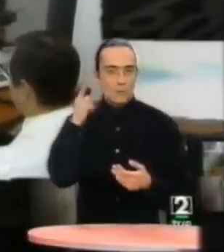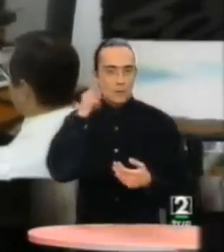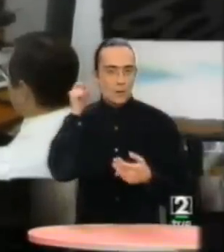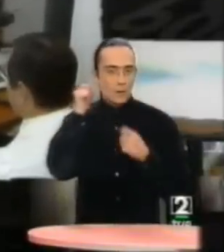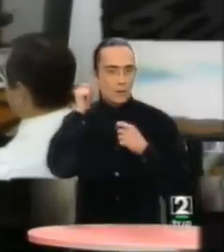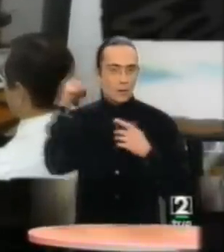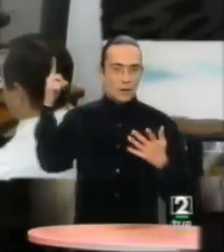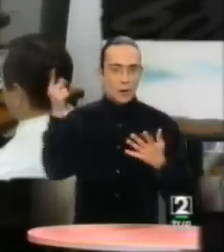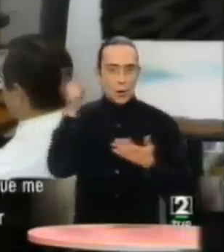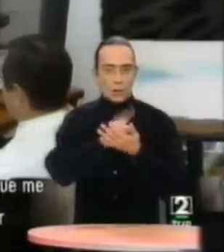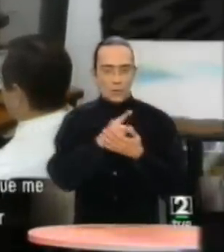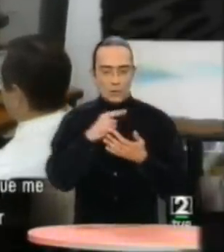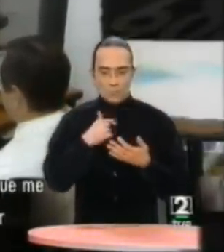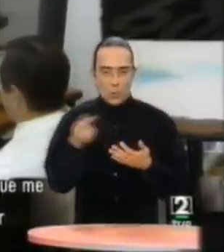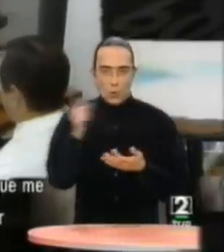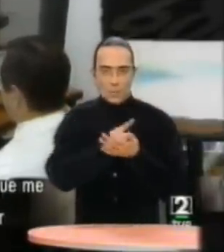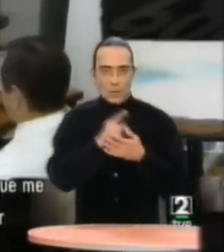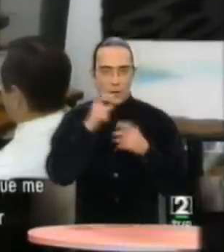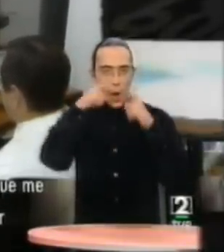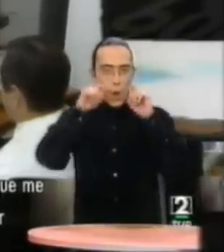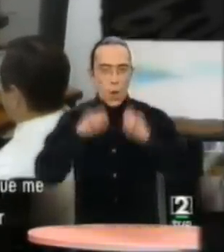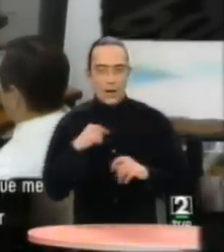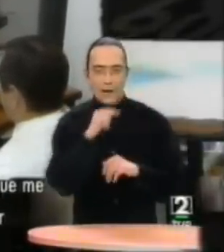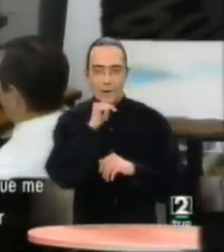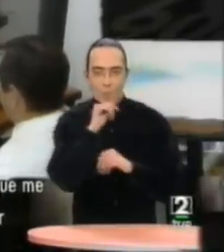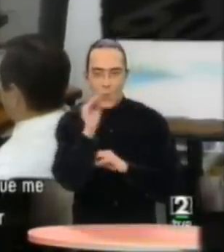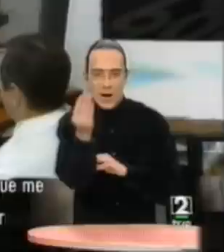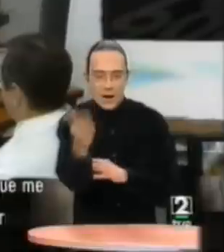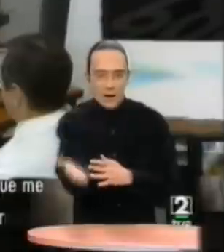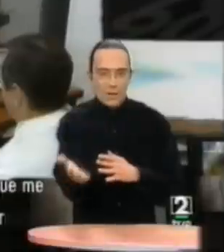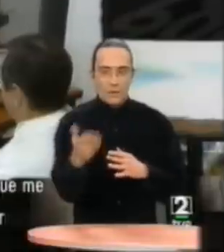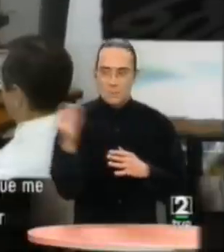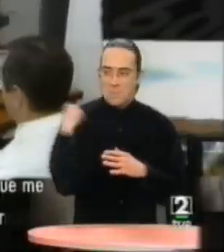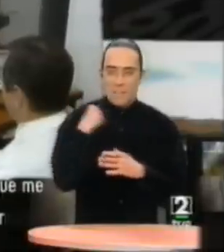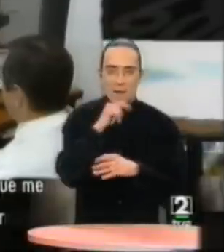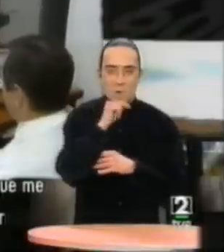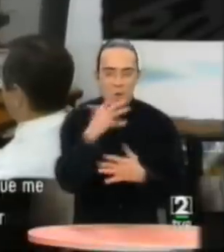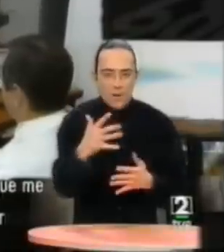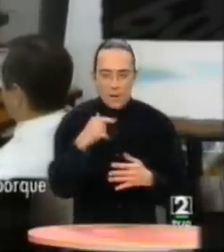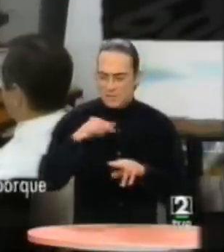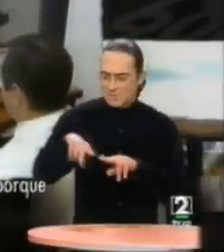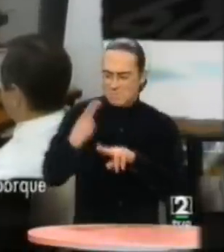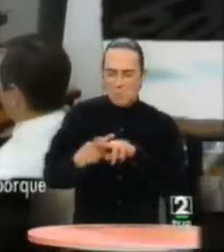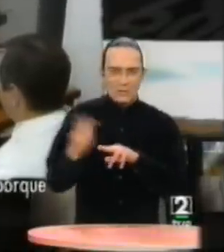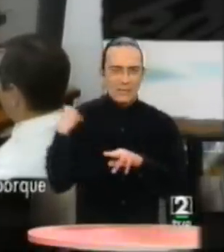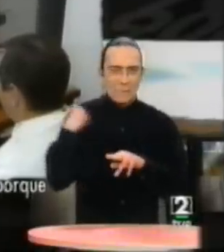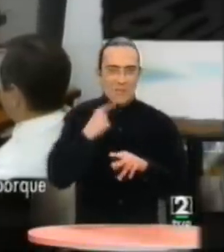representado poder oír los llantos de mis nietas, que me llamen Yayo, que mi mujer me